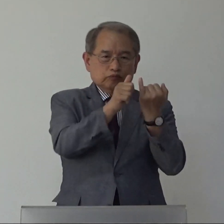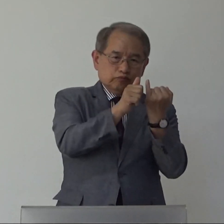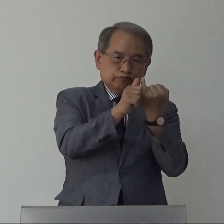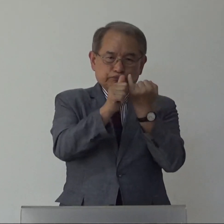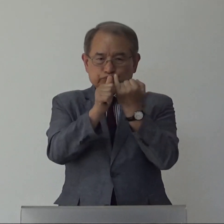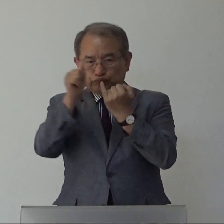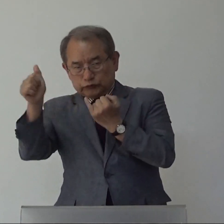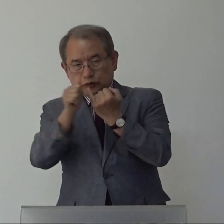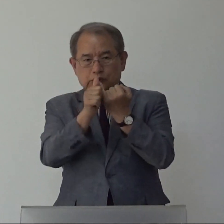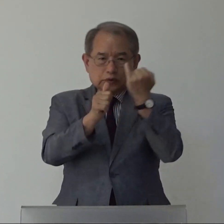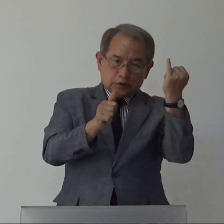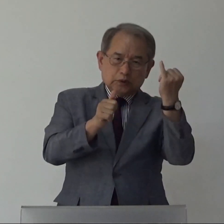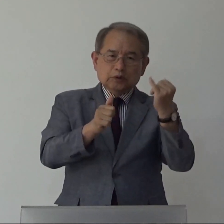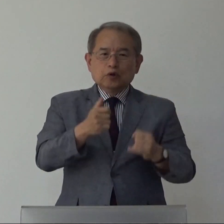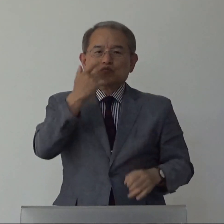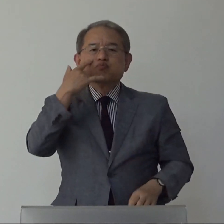공장과 같습니다.